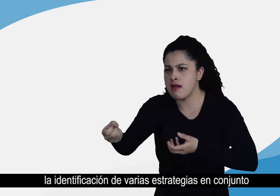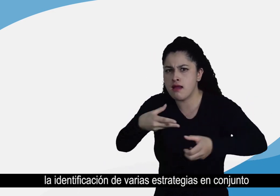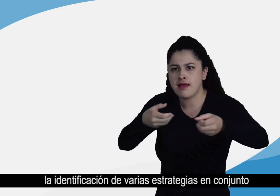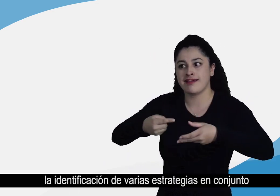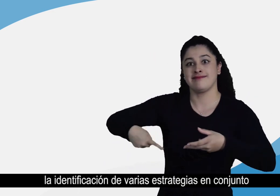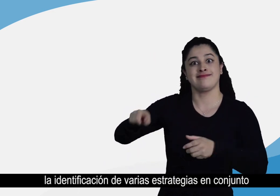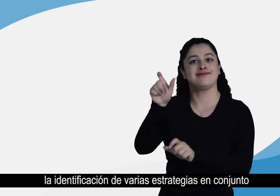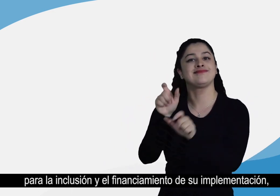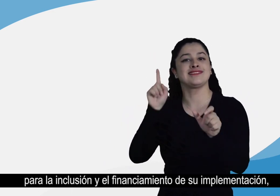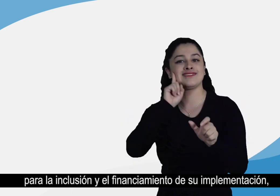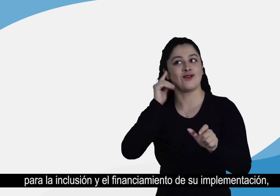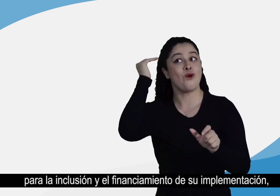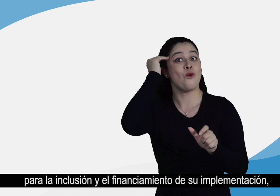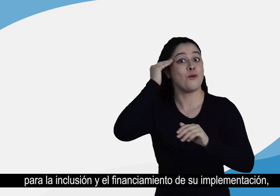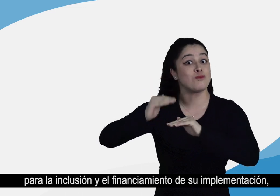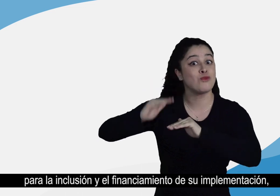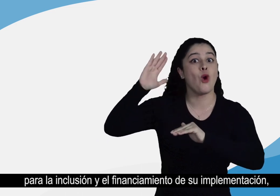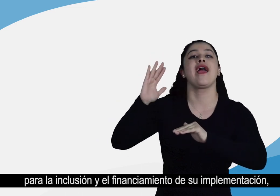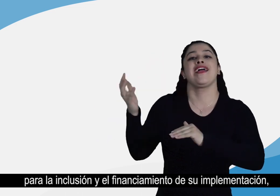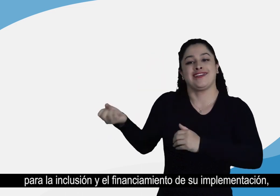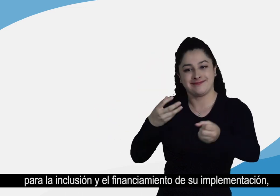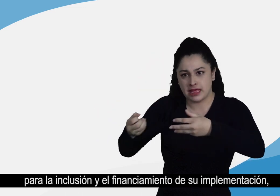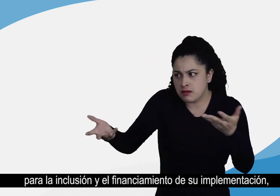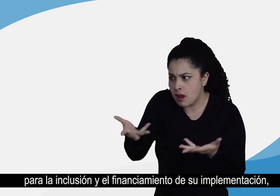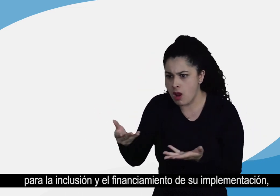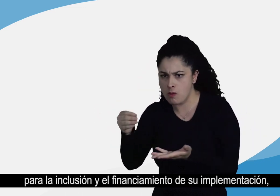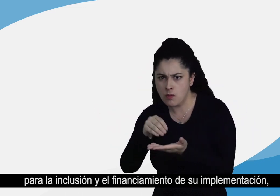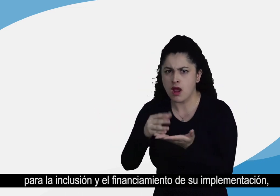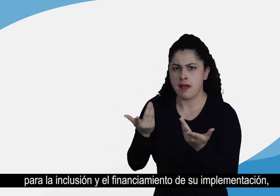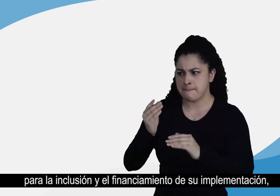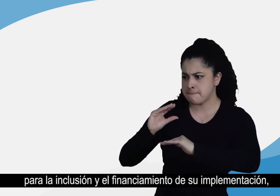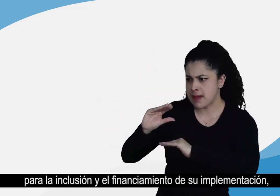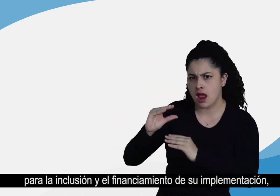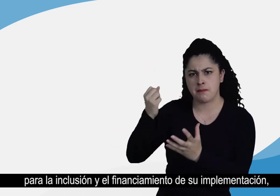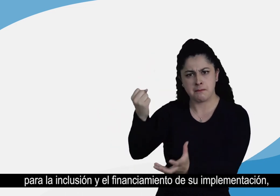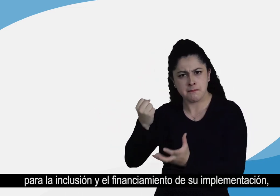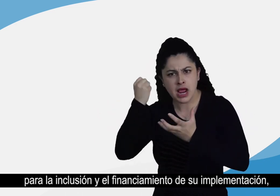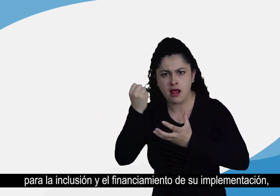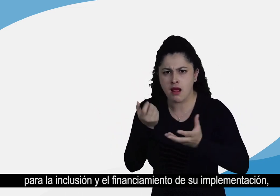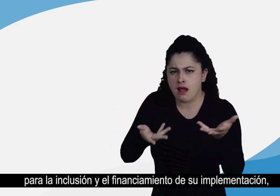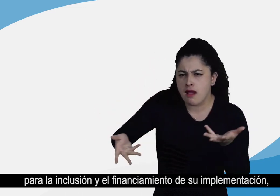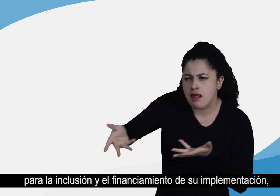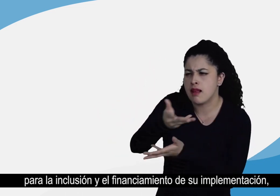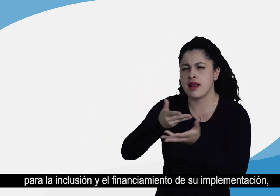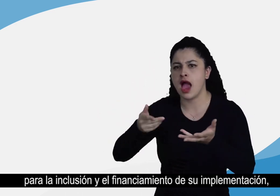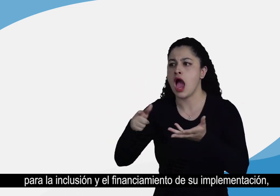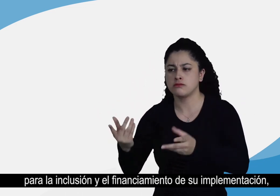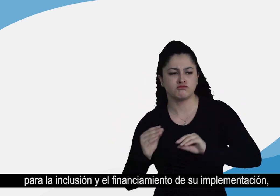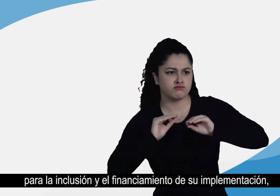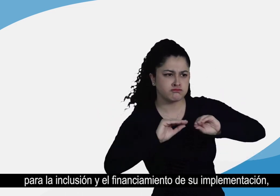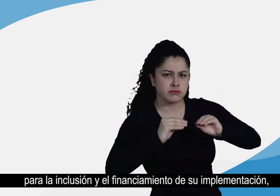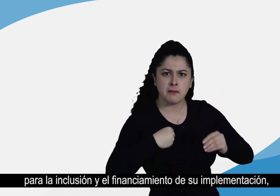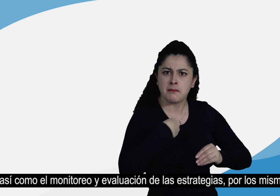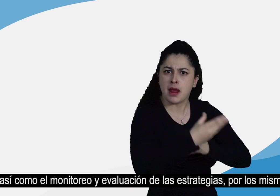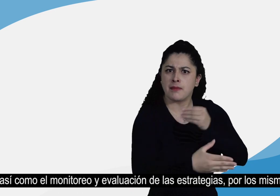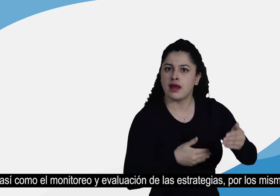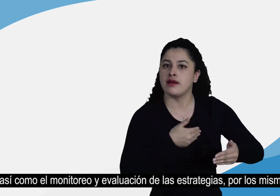conjunto Para la inclusión Y el financiamiento De su implementación Así